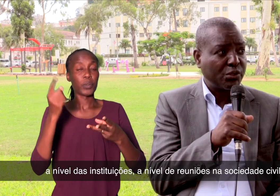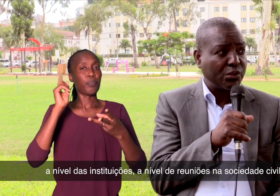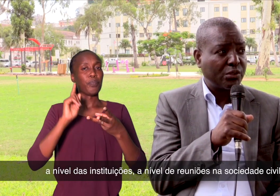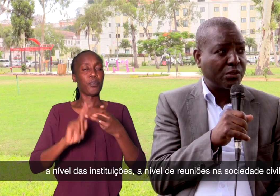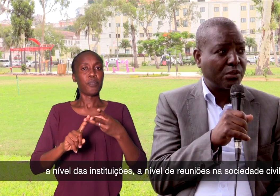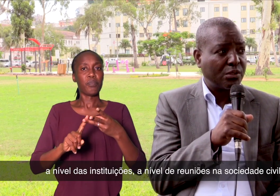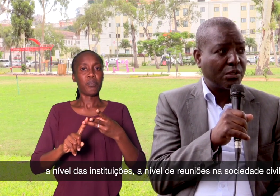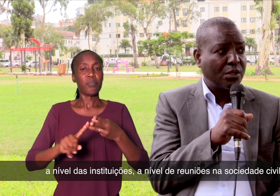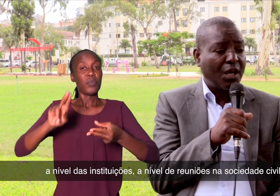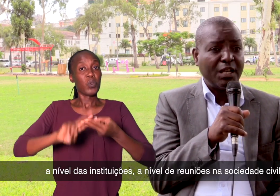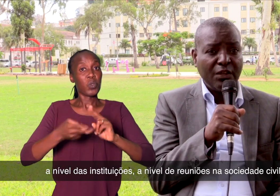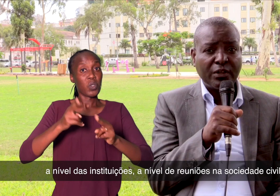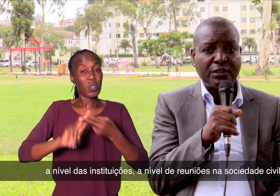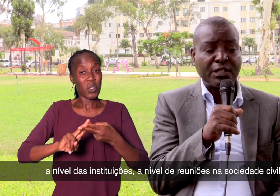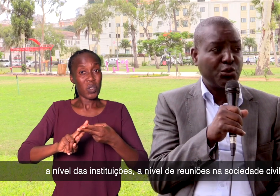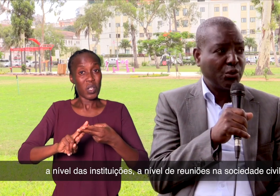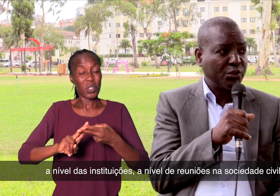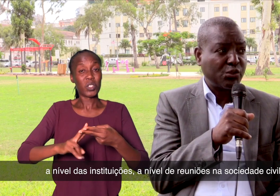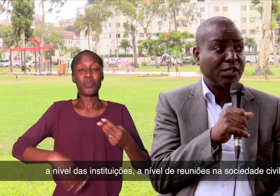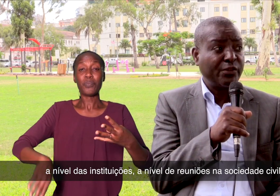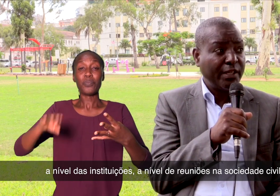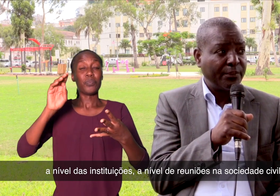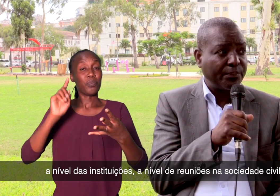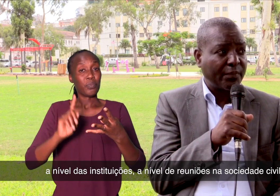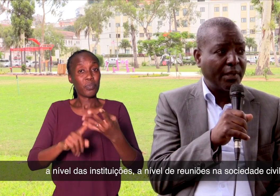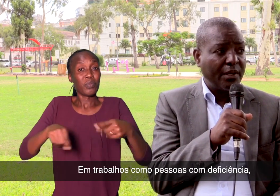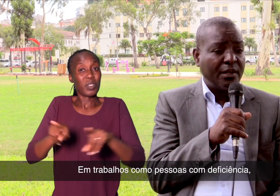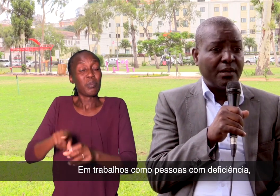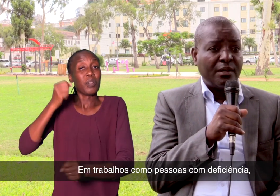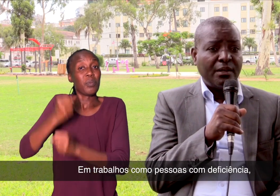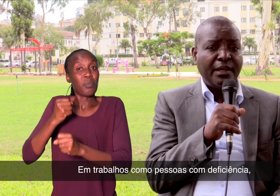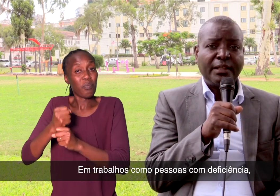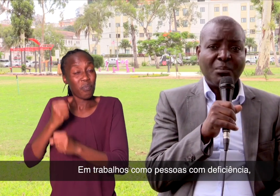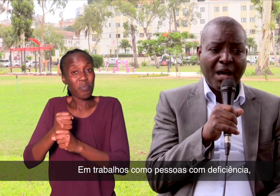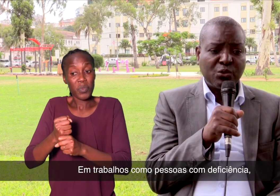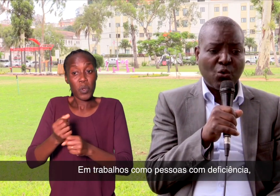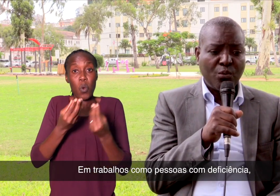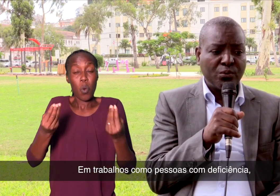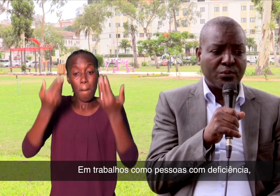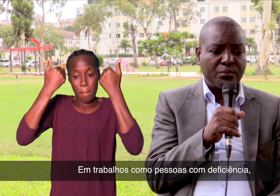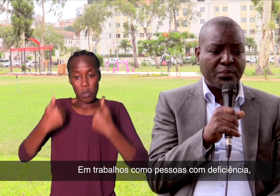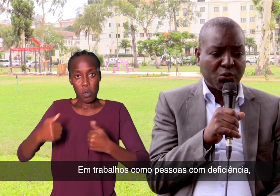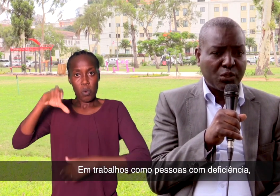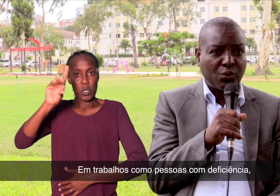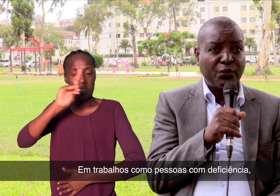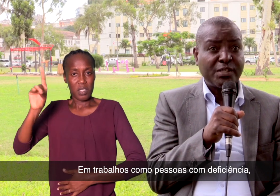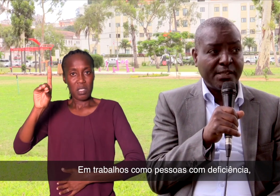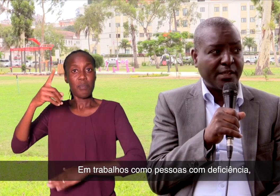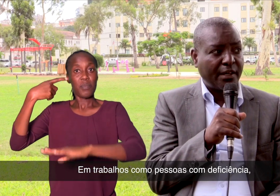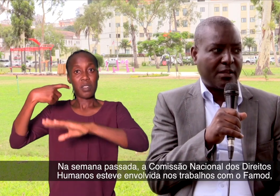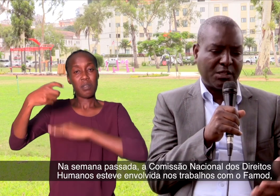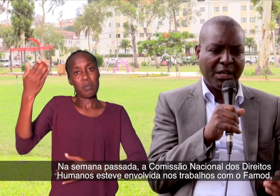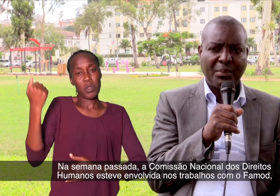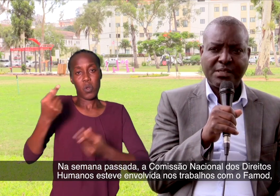instituições a nível de reuniões na cidade de Sudir e em trabalhos como pessoas com